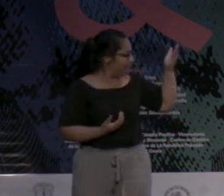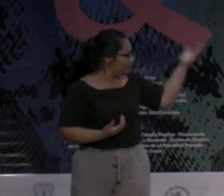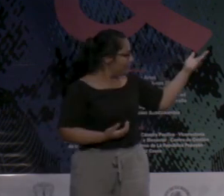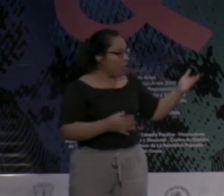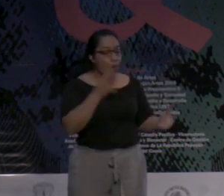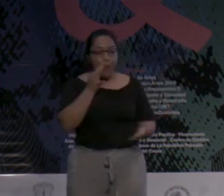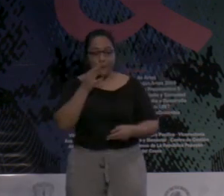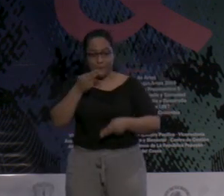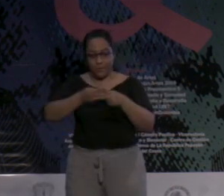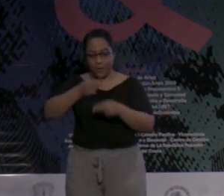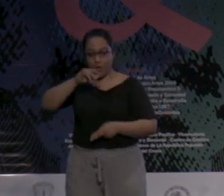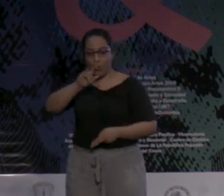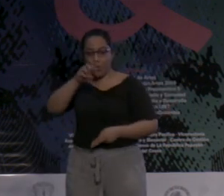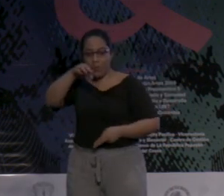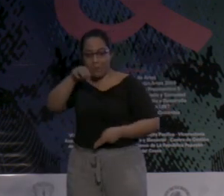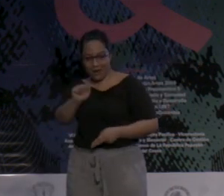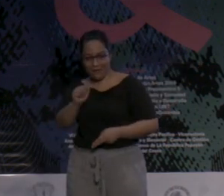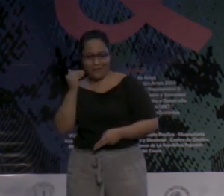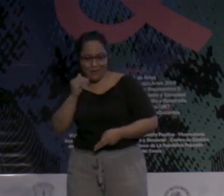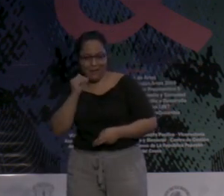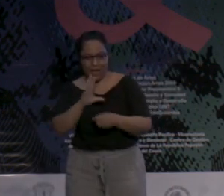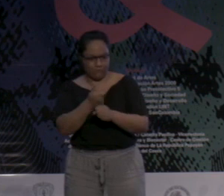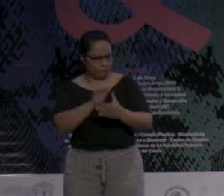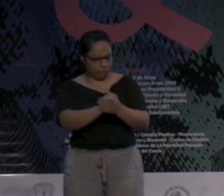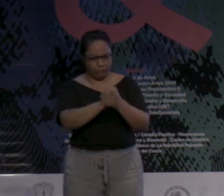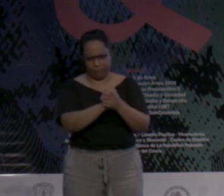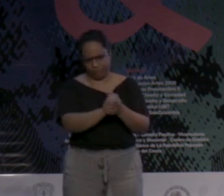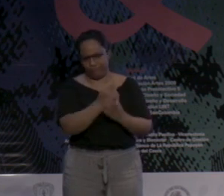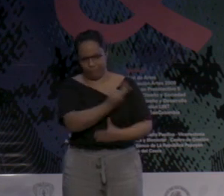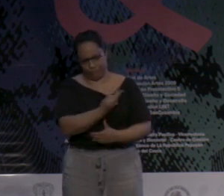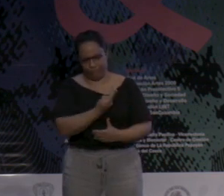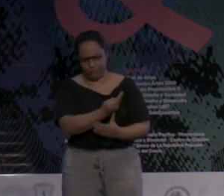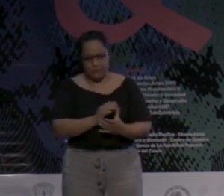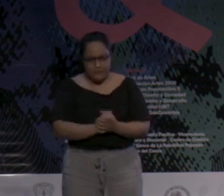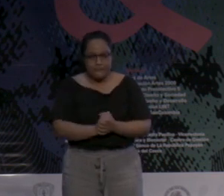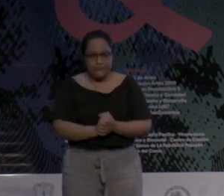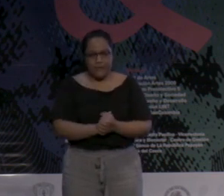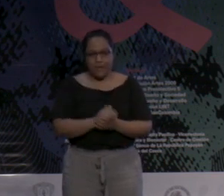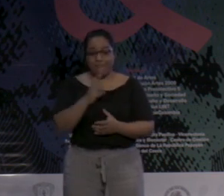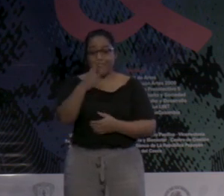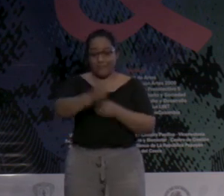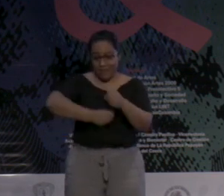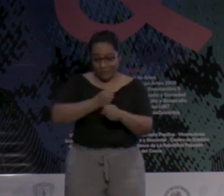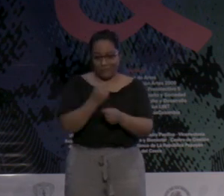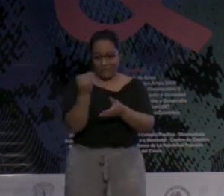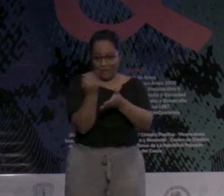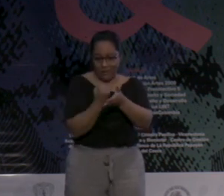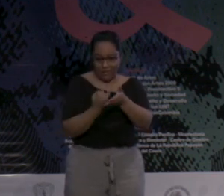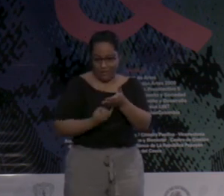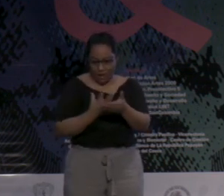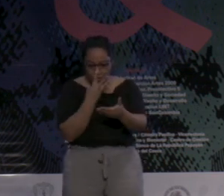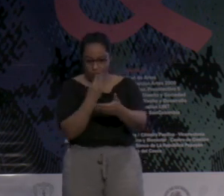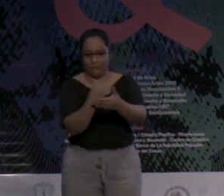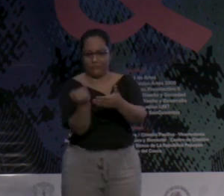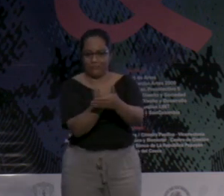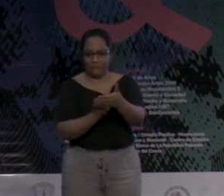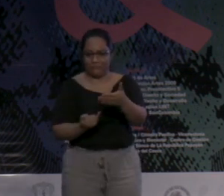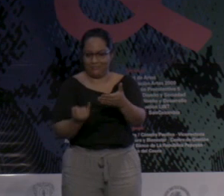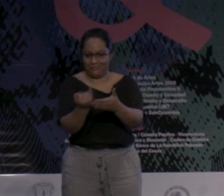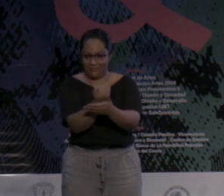de Uma, la hija de Claudia Salamanca, una colega y amiga mía, a la edad de 3 años. Es un autorretrato, es